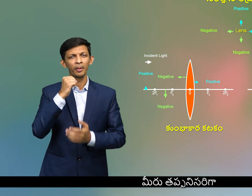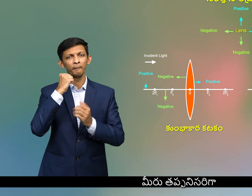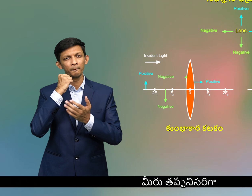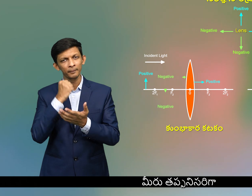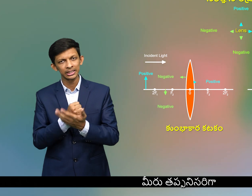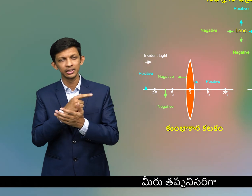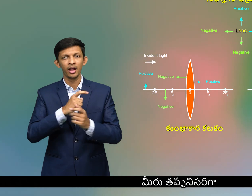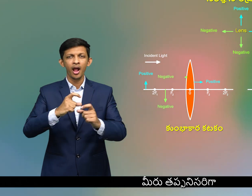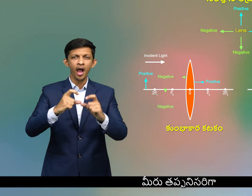మీరు తప్పనిసరిగా